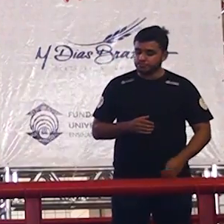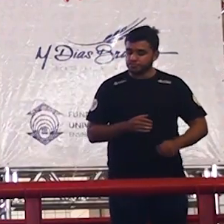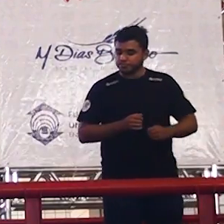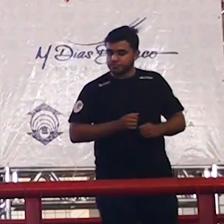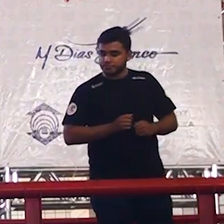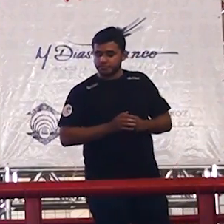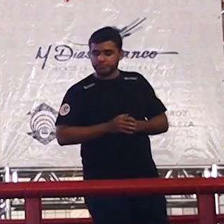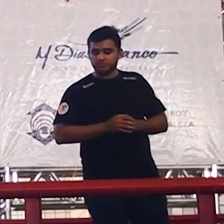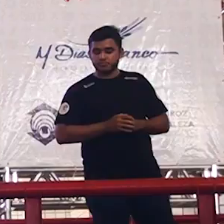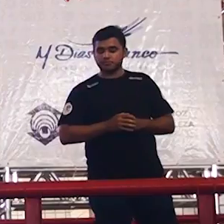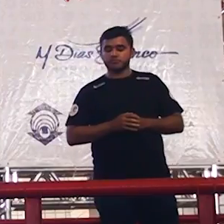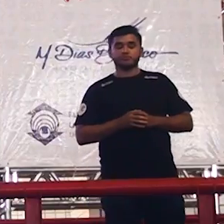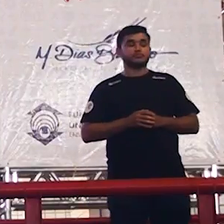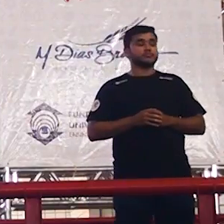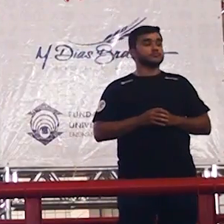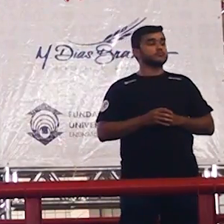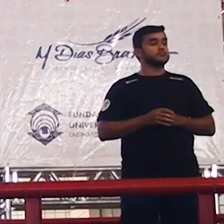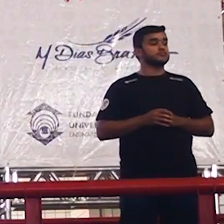Bom,